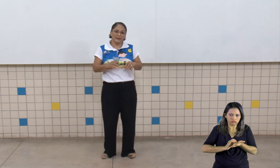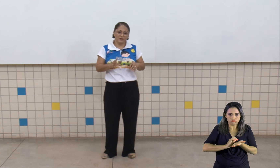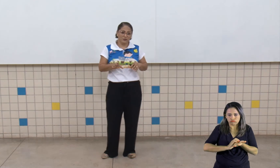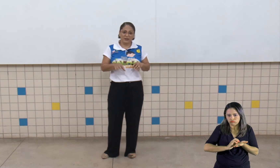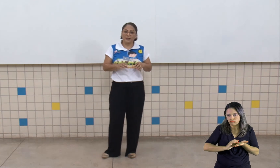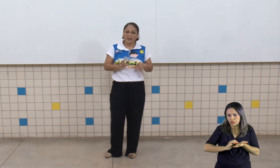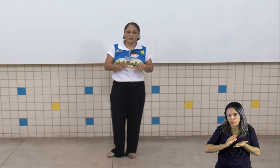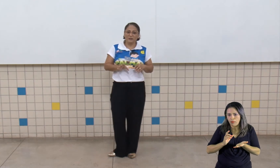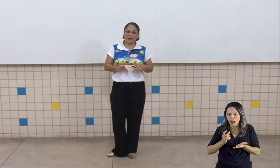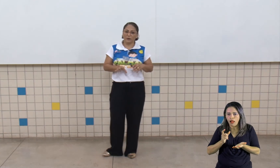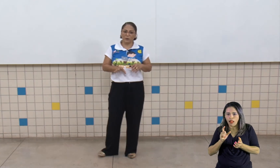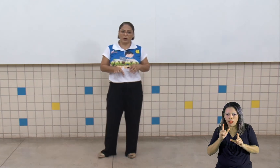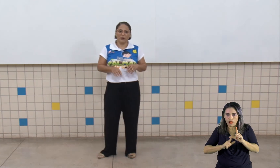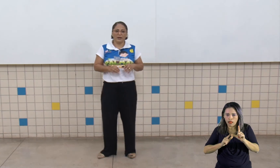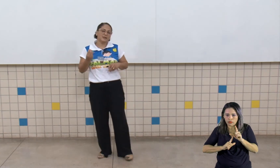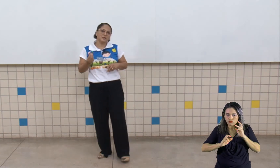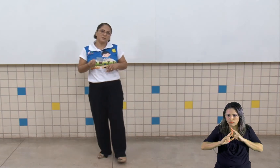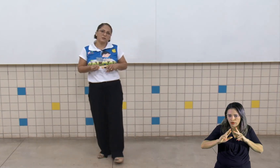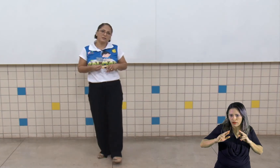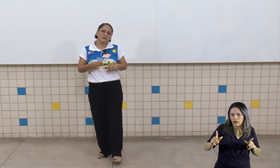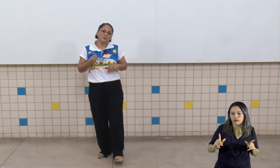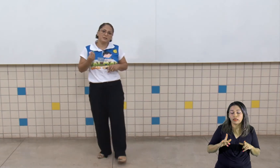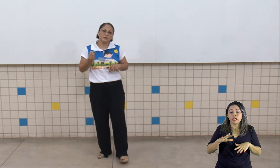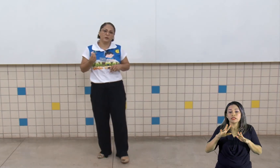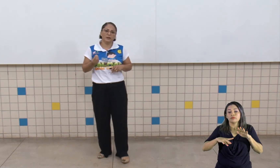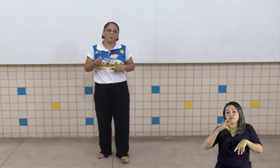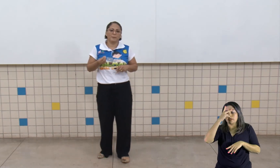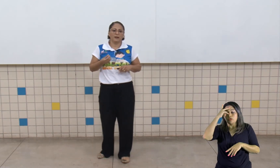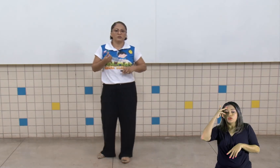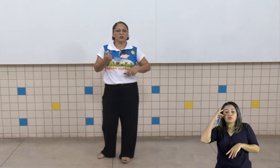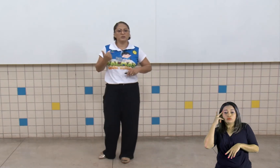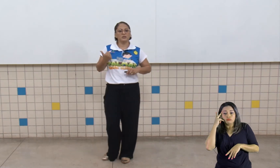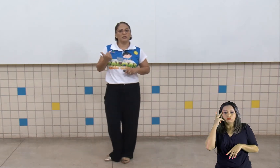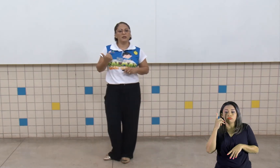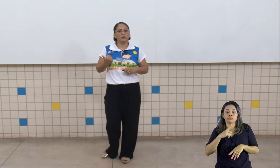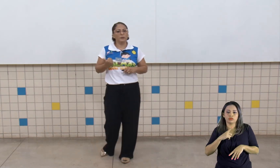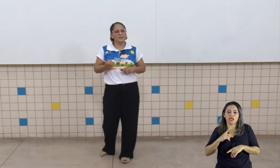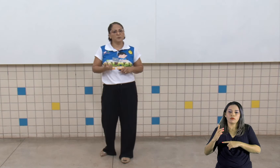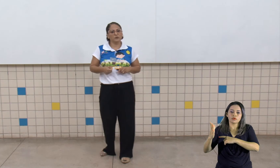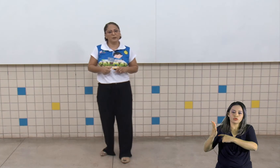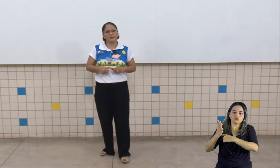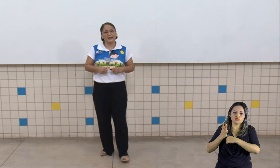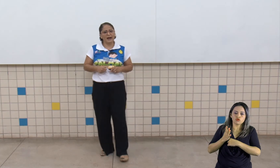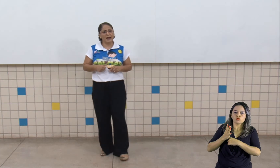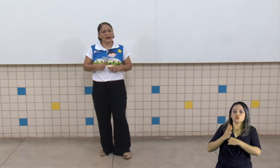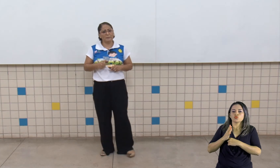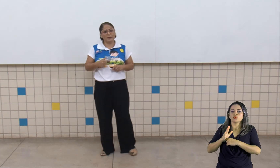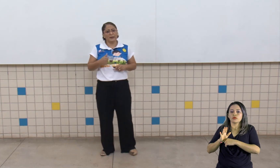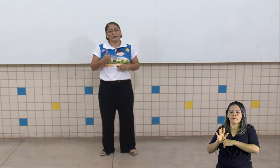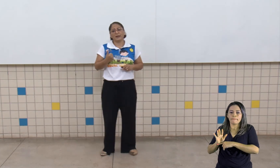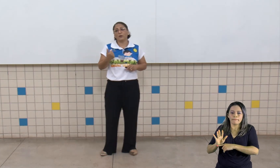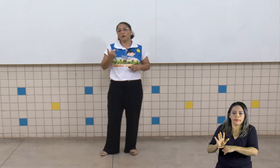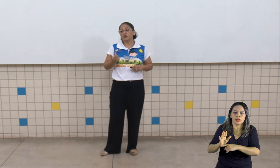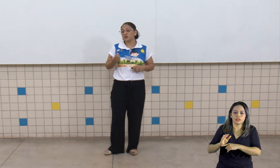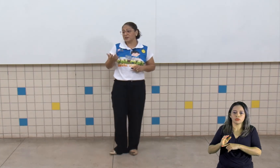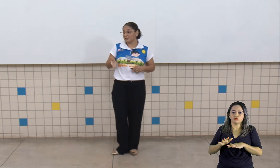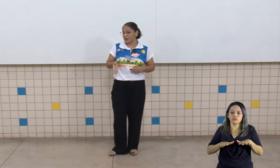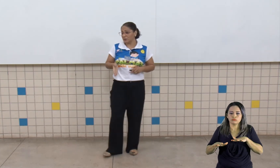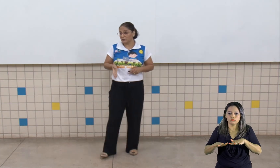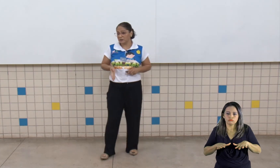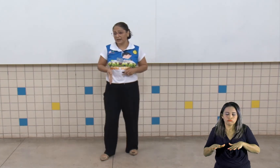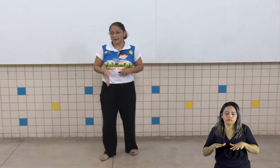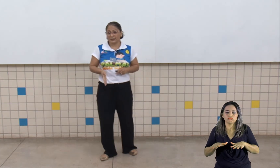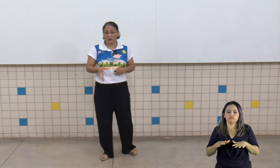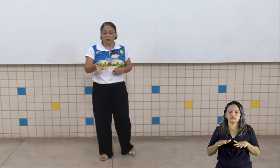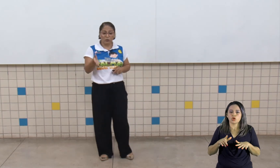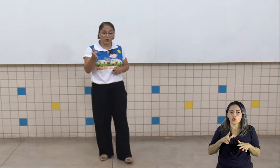uma letra diferente, tal e qual. Essas pessoas elas precisam o quê? De auxílio para se movimentar, né? Hoje nós